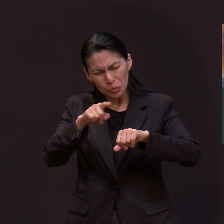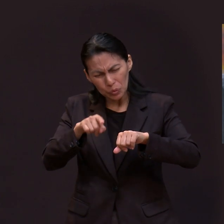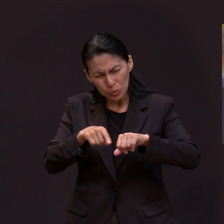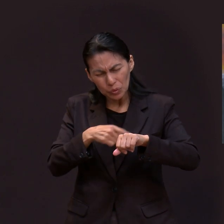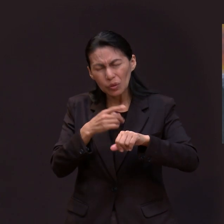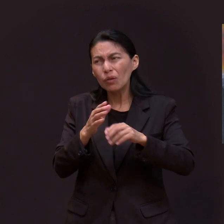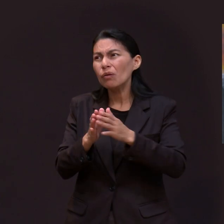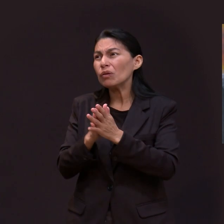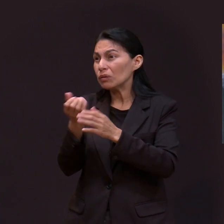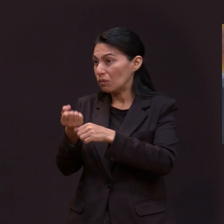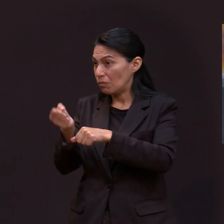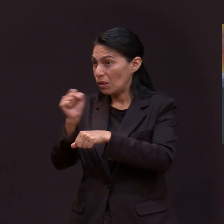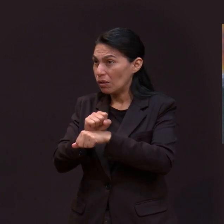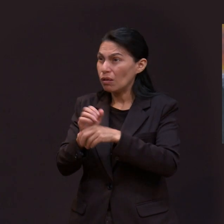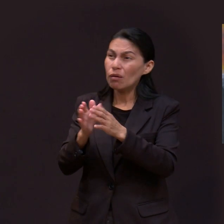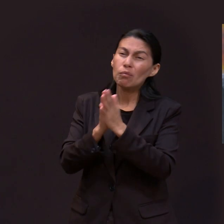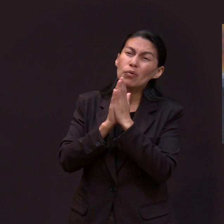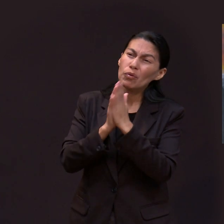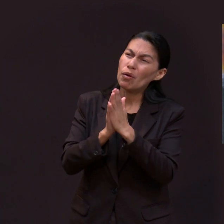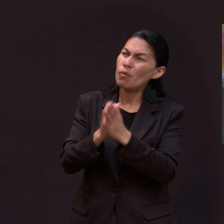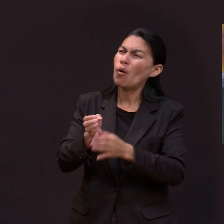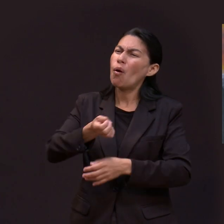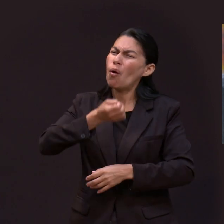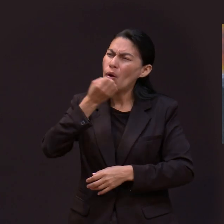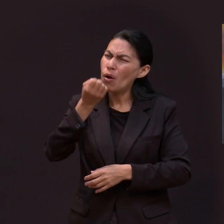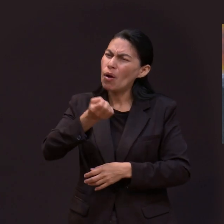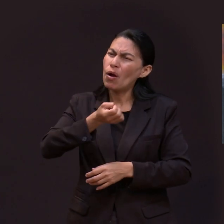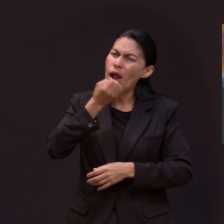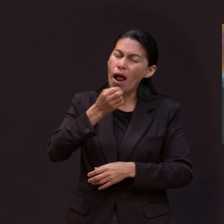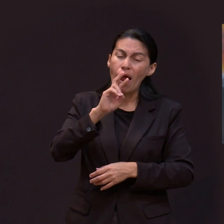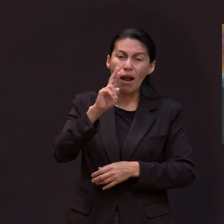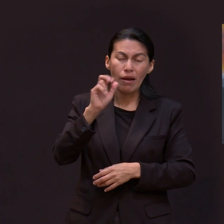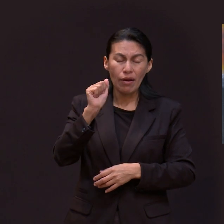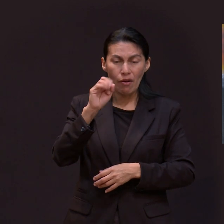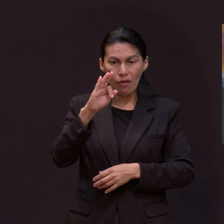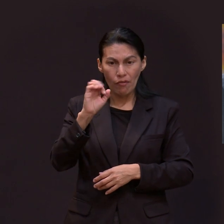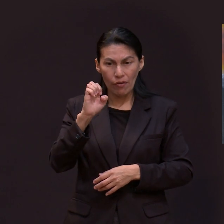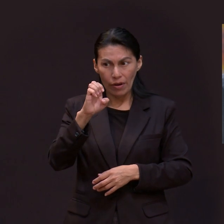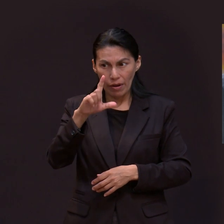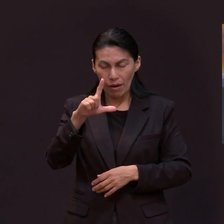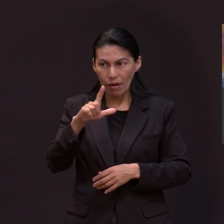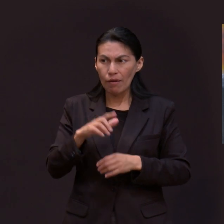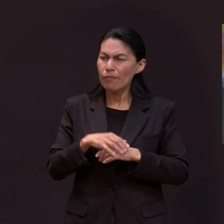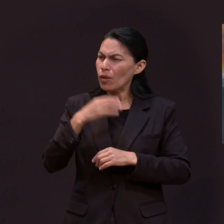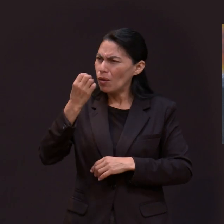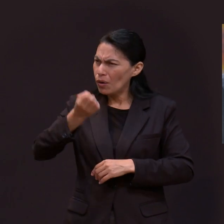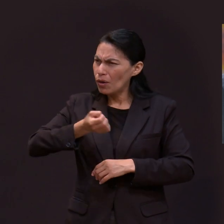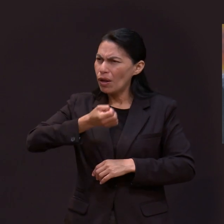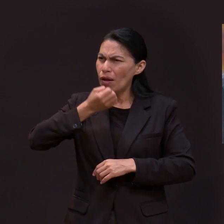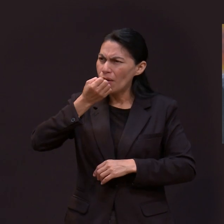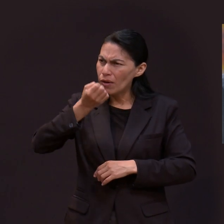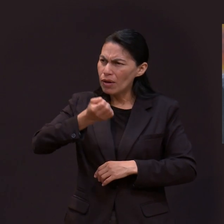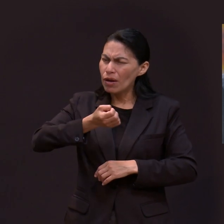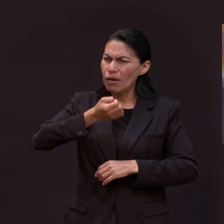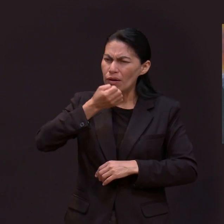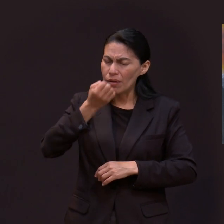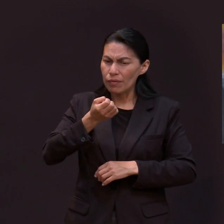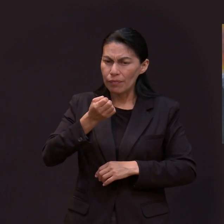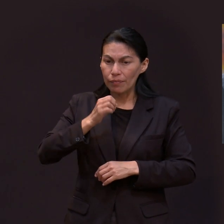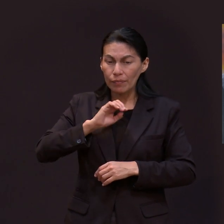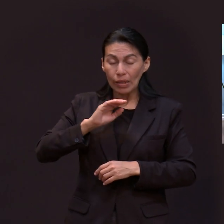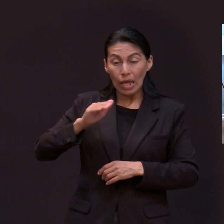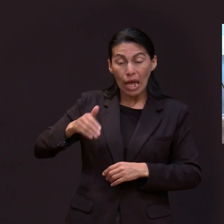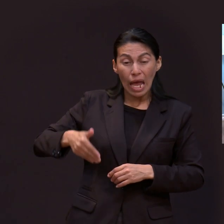estuve orando orando señor cuida mi hermano cuida mi hermano rafael por rafael por rafael lloraba y